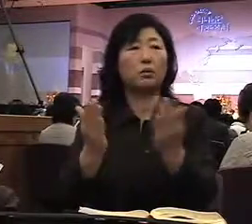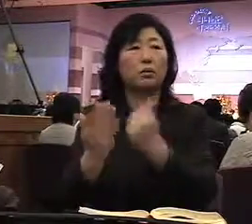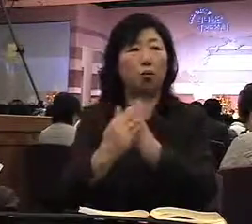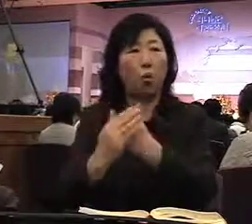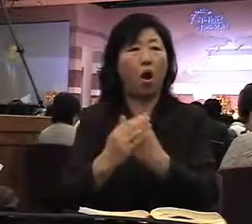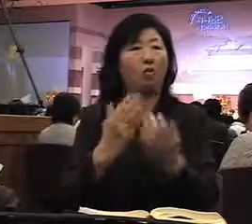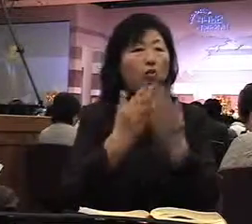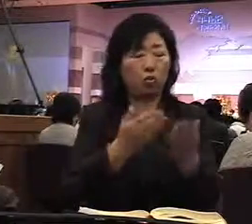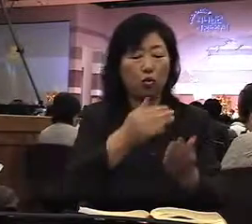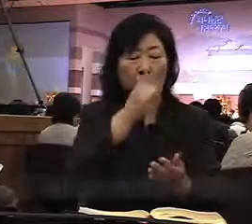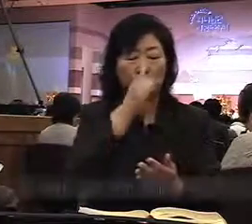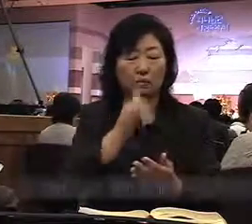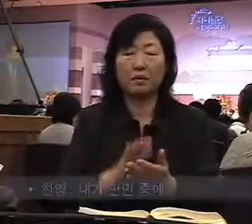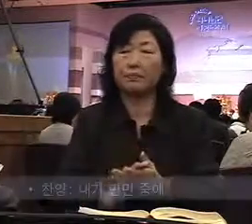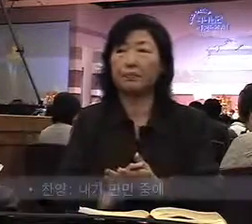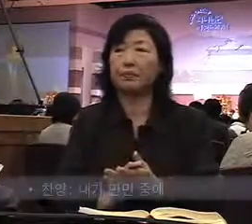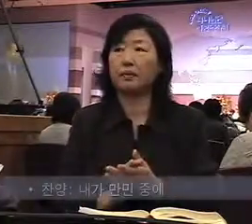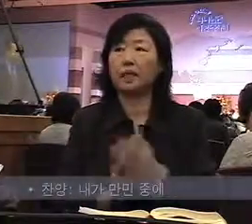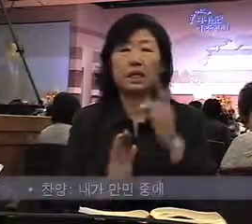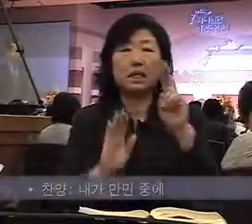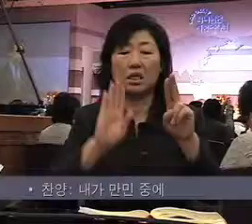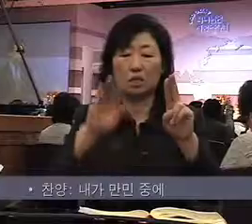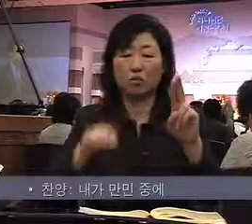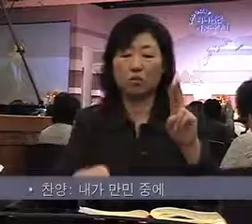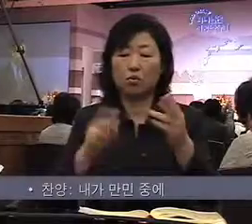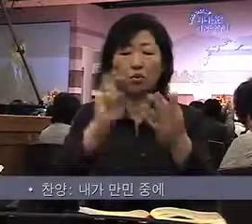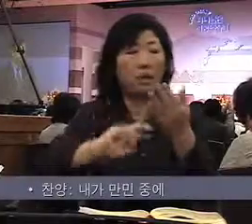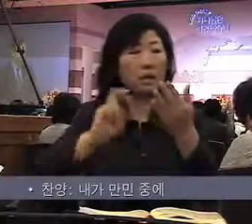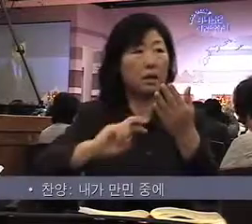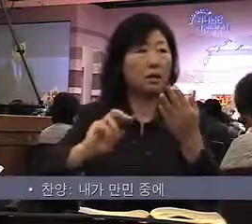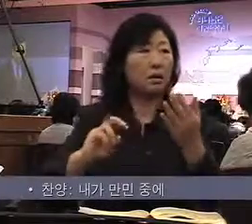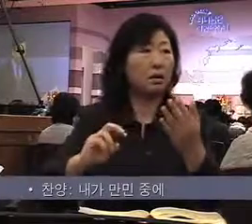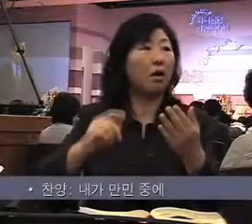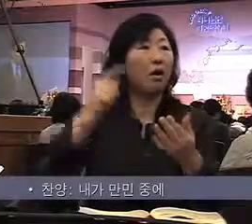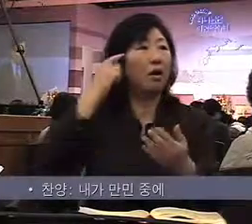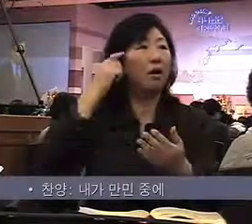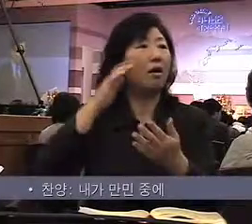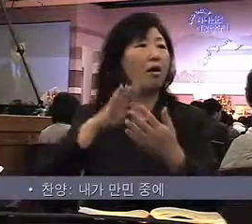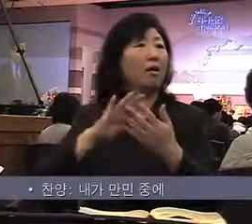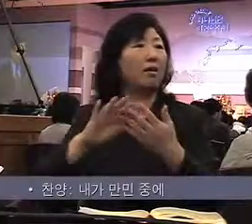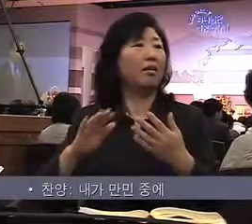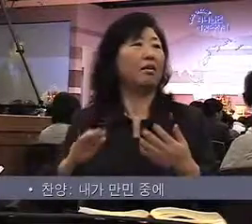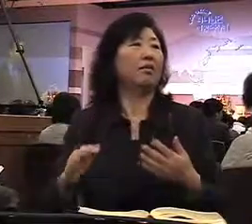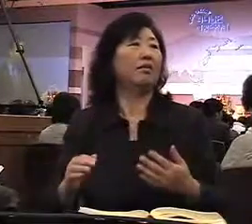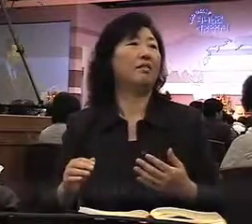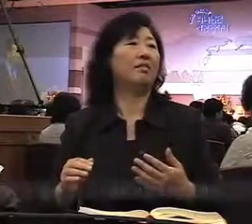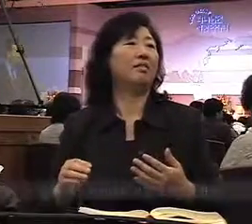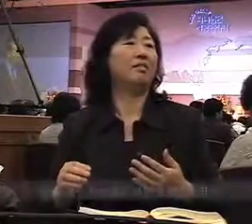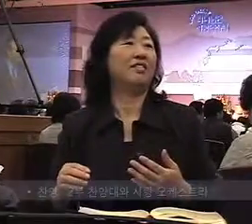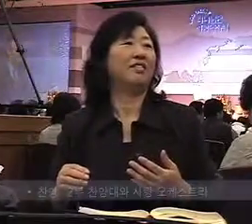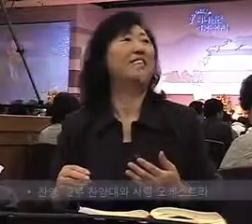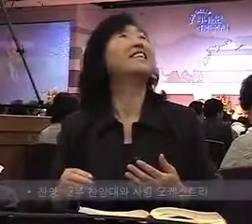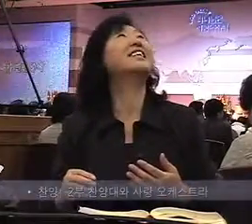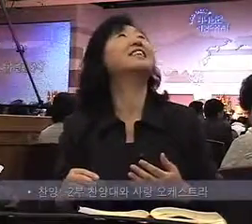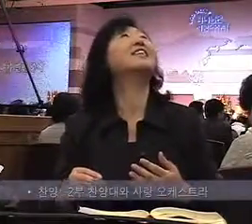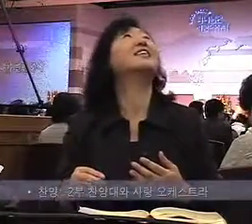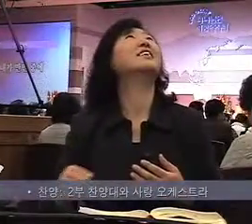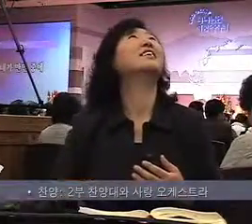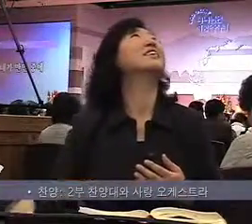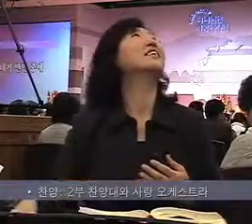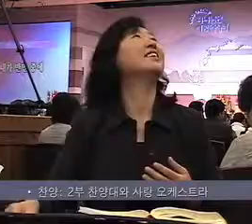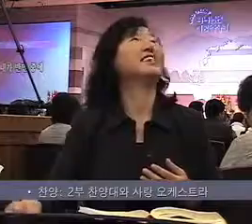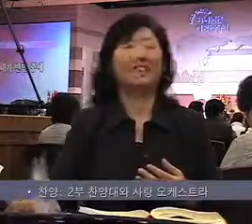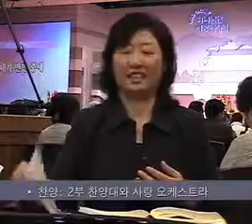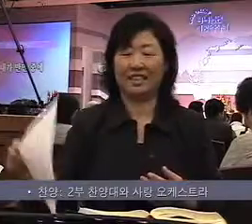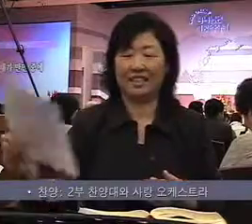도와드리겠습니다. 이 시간 2부 찬양대와 사랑 오케스트라에서 내가 만민 중에 라는 제목으로 주님을